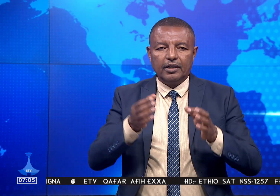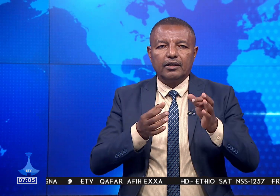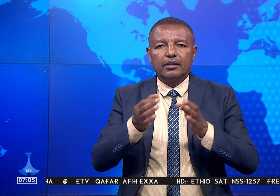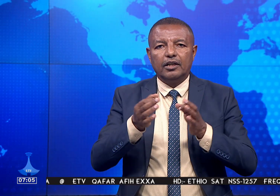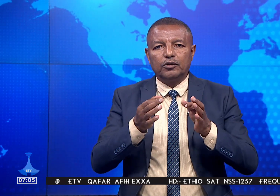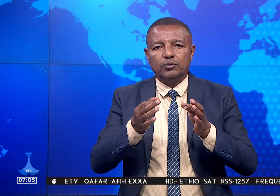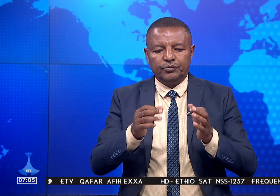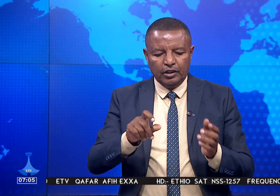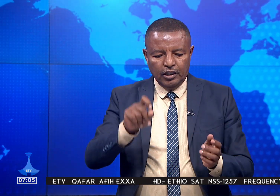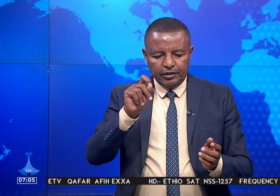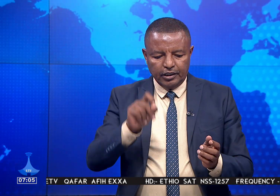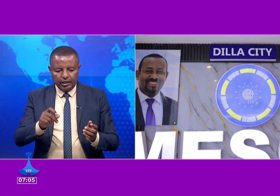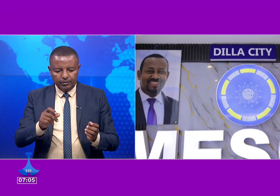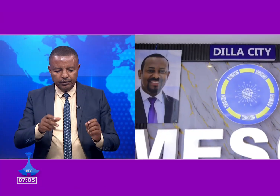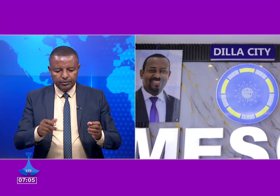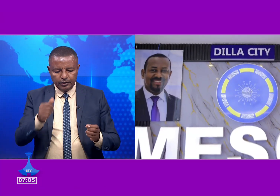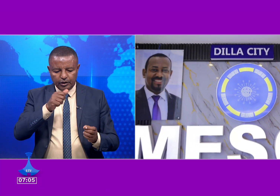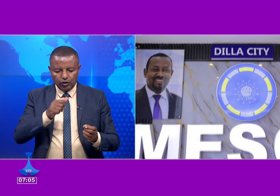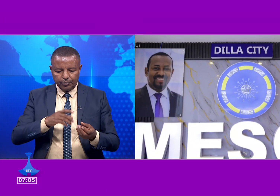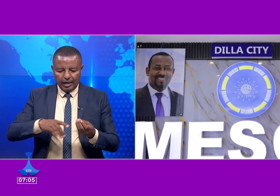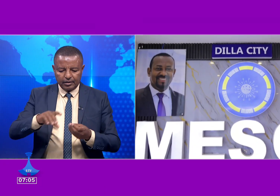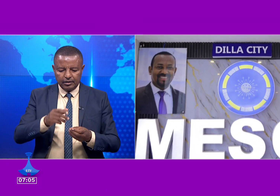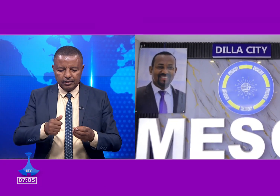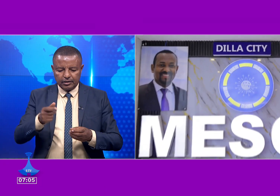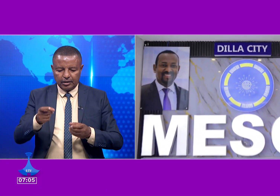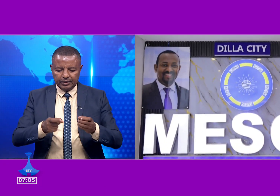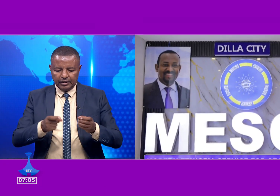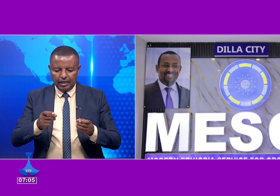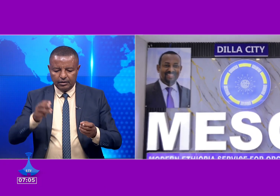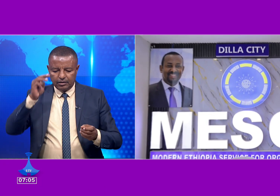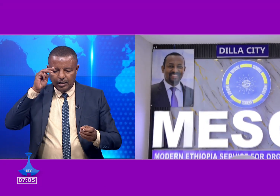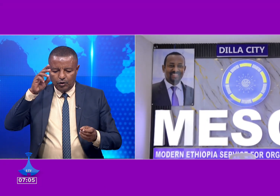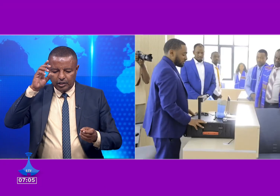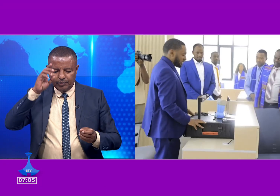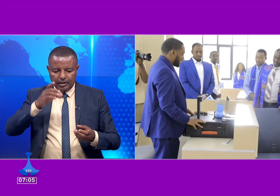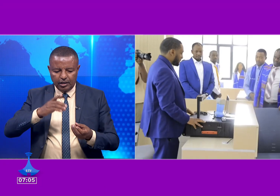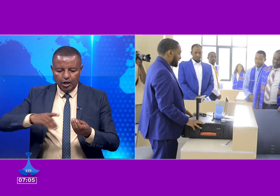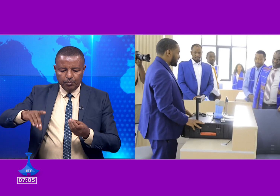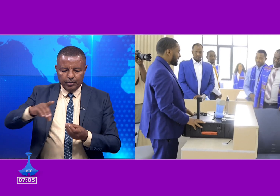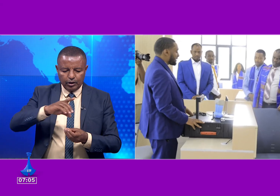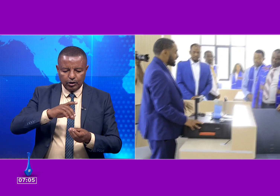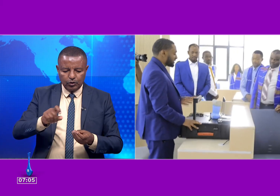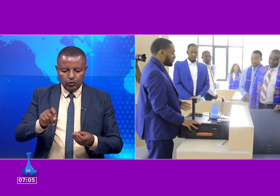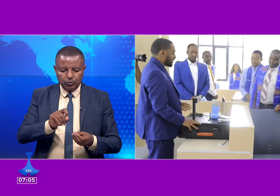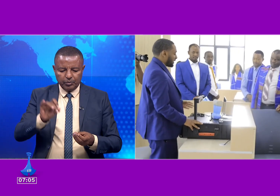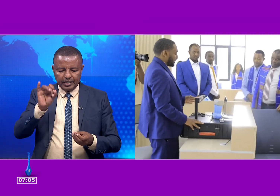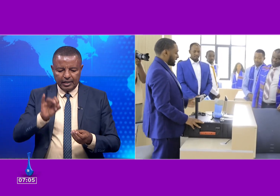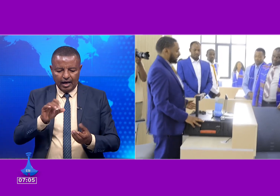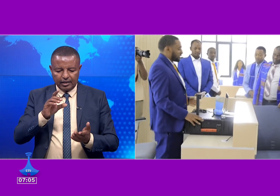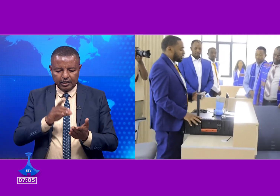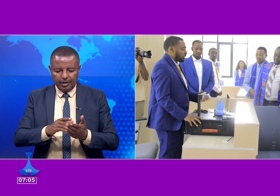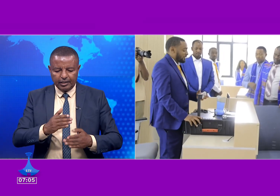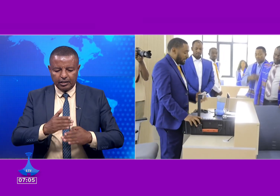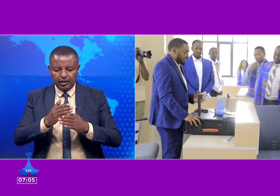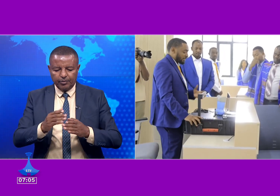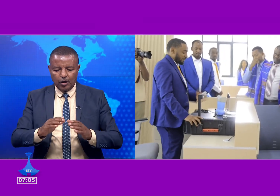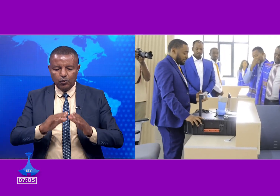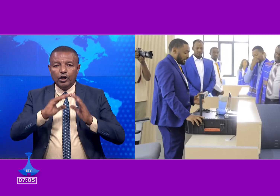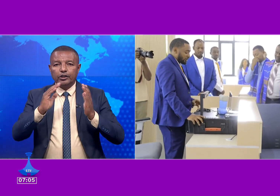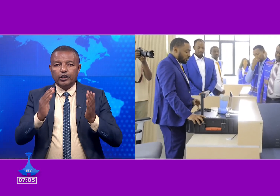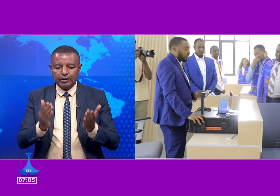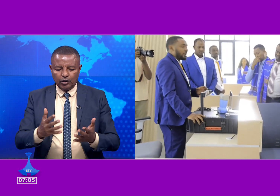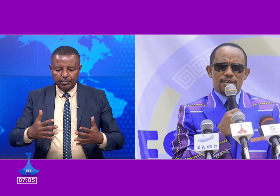ከበደ ገለጹ። የደቡብ ኢትዮጵያ ክልል ርዕሰ መስተዳደር ጥላሁን ከበደ በክልሉ በዲላ ከተማ